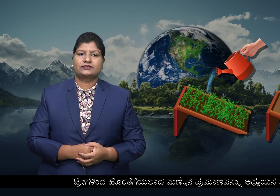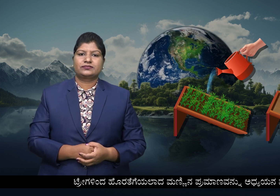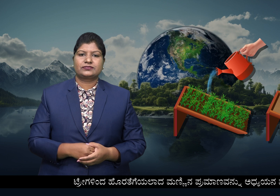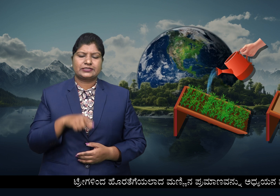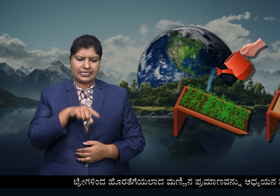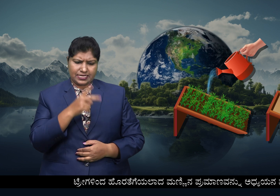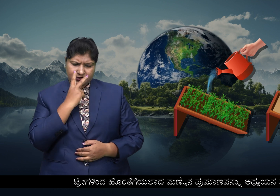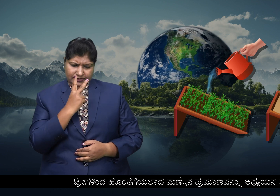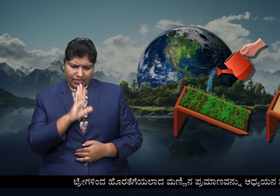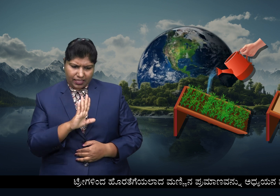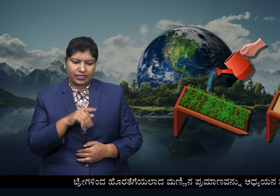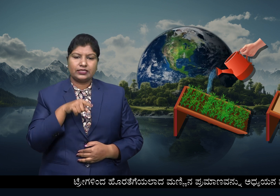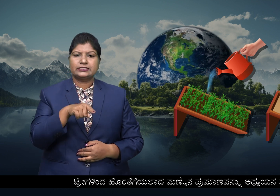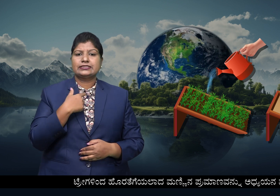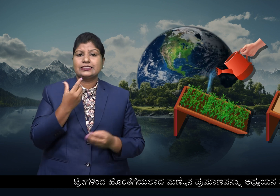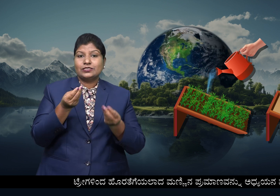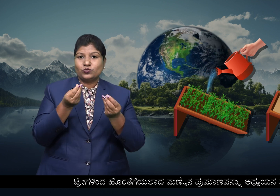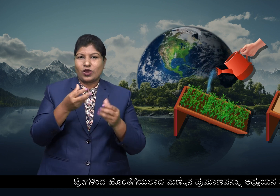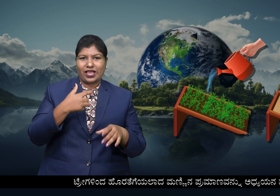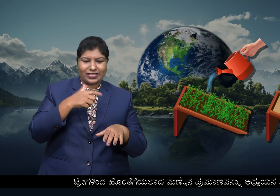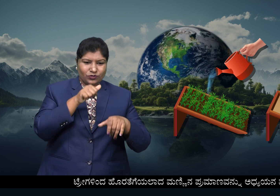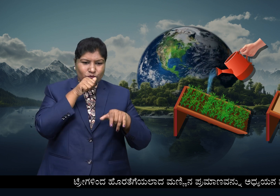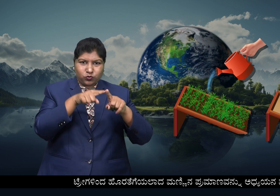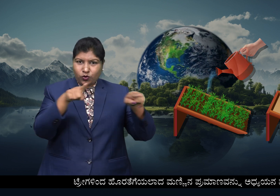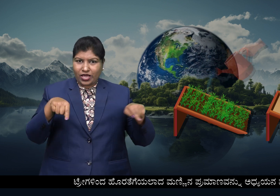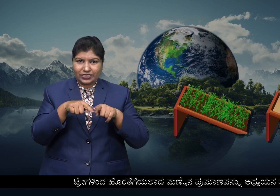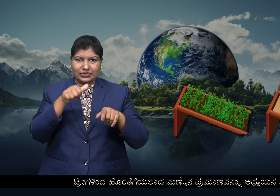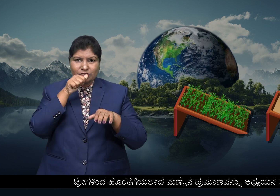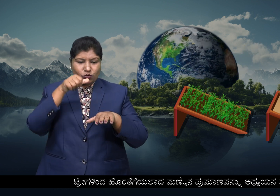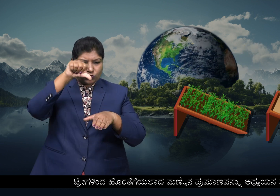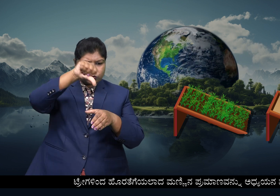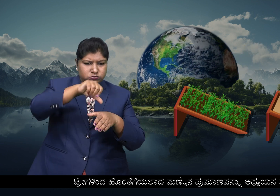ಟ್ರೇಗಳಿಂದ ಹೊರತೆಗೆಯಲಾದ ಮಣ್ಣಿನ ಪ್ರಮಾಣವನ್ನು ಅಧ್ಯಯನ ಮಾಡಿ.